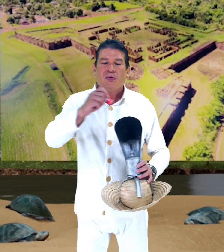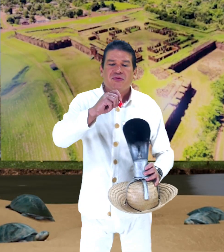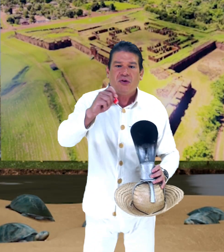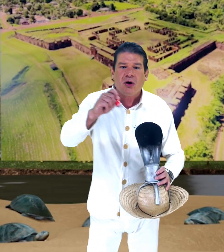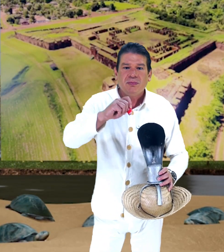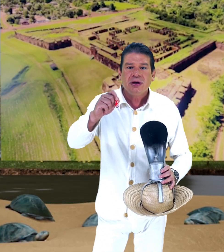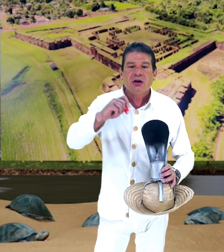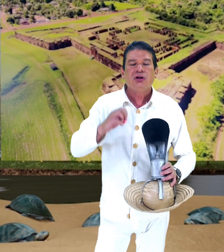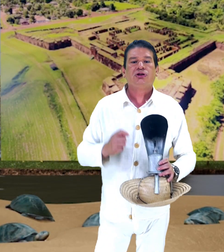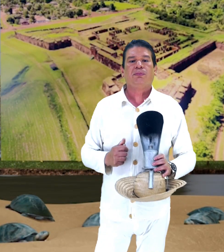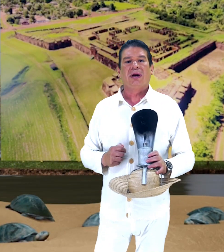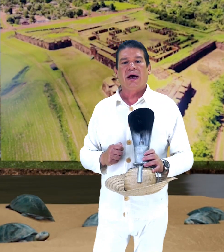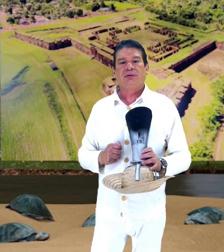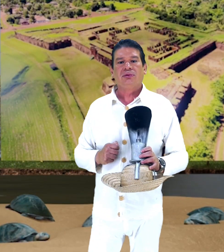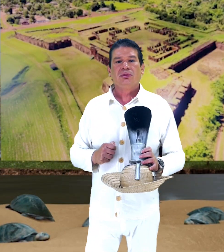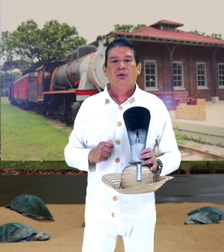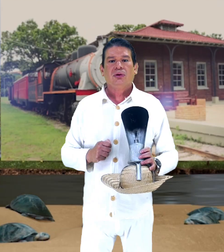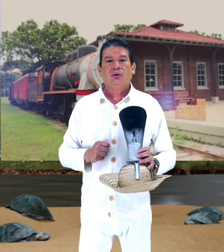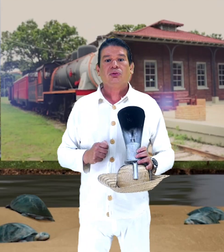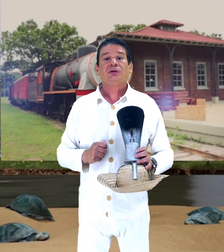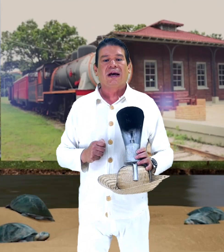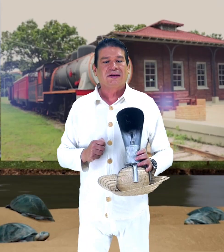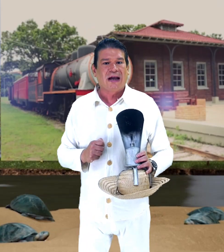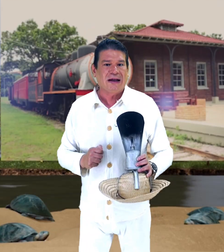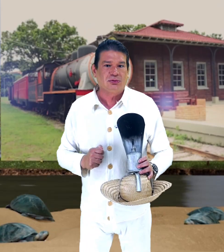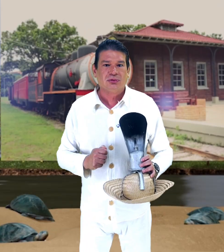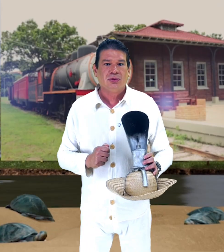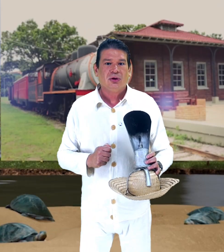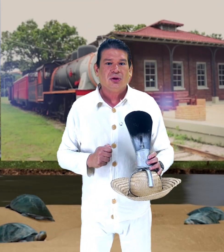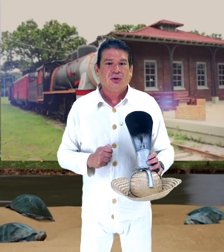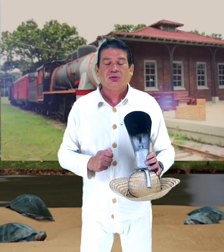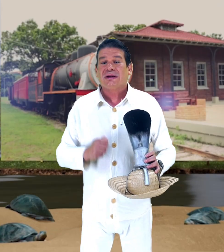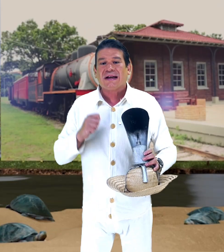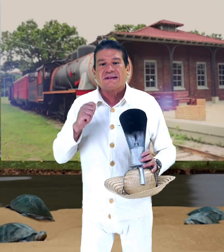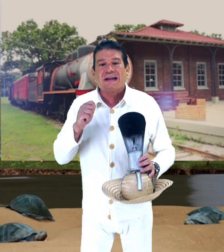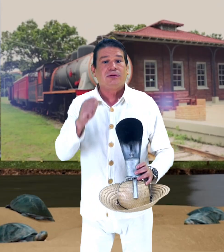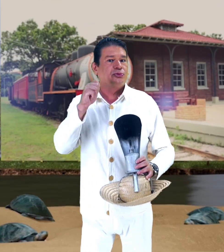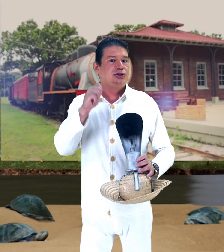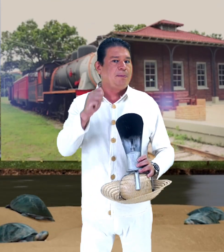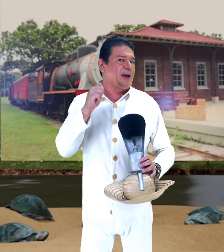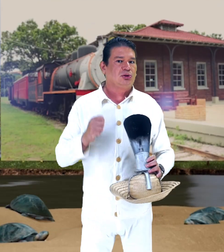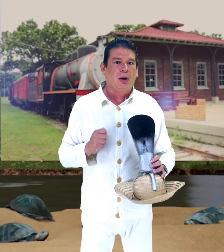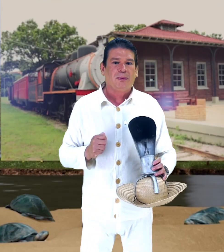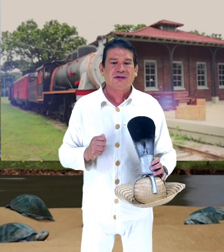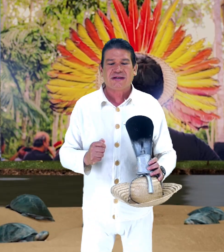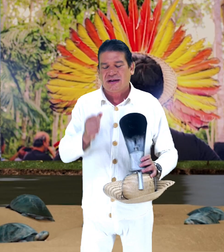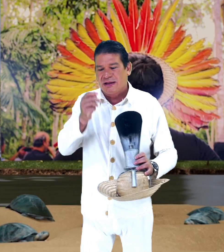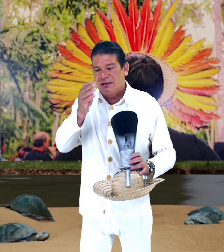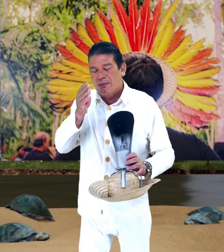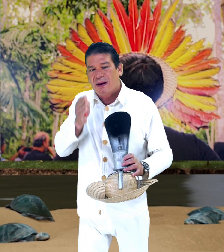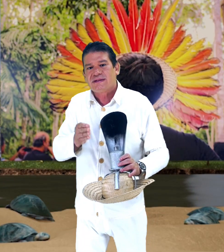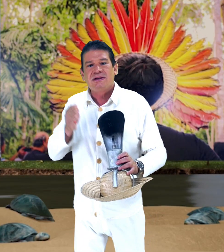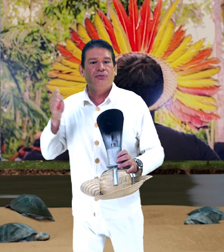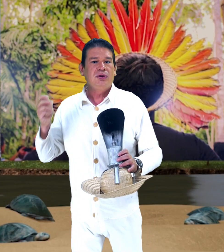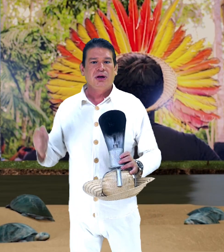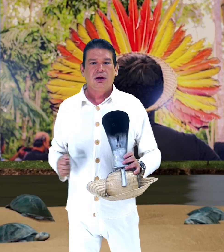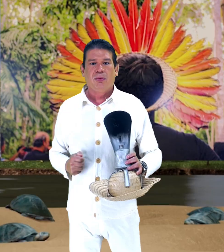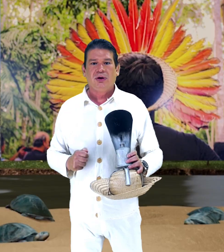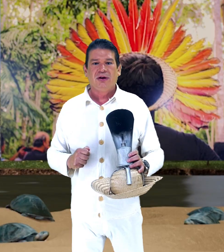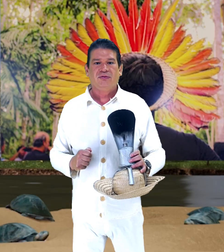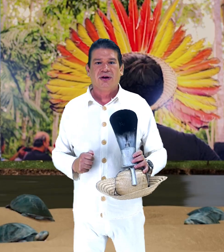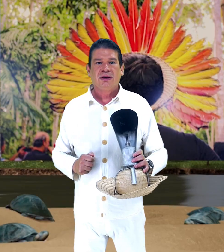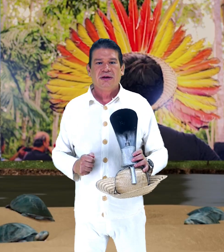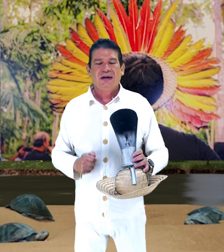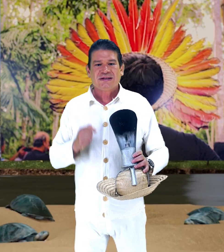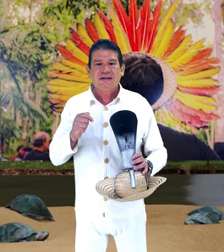de ferro conforme estipulado no tratado, o Tratado de Petrópolis assinado entre